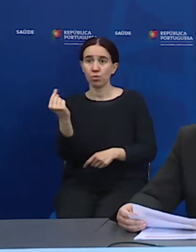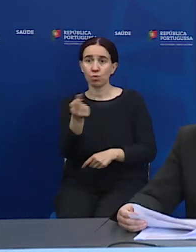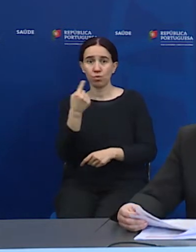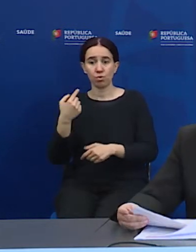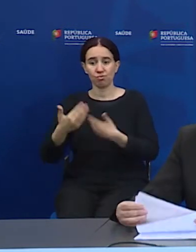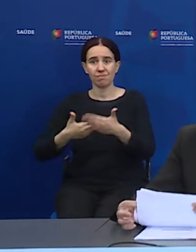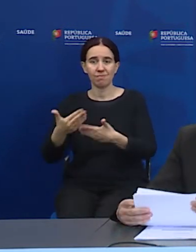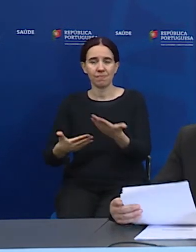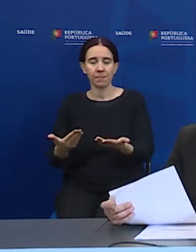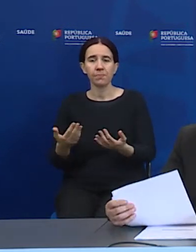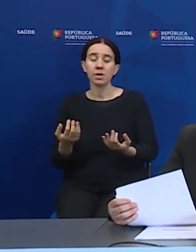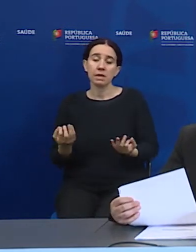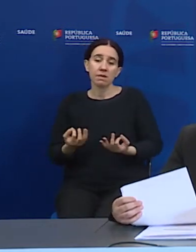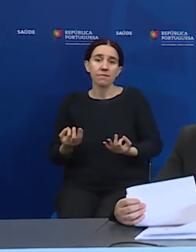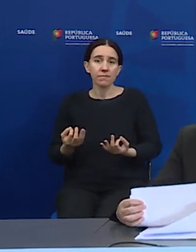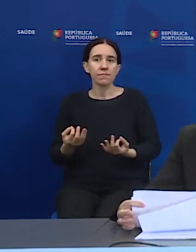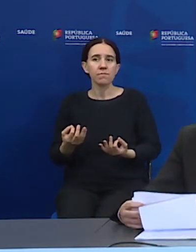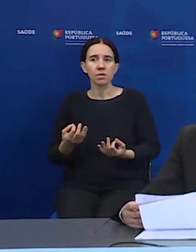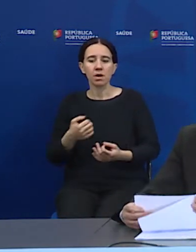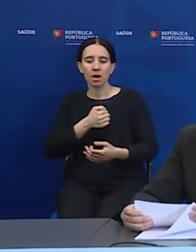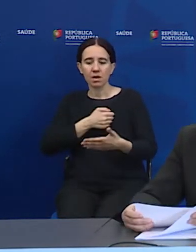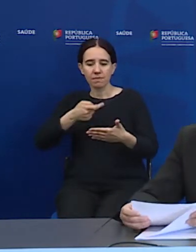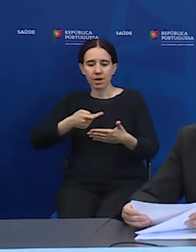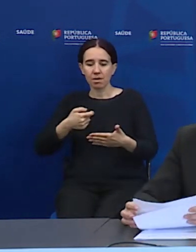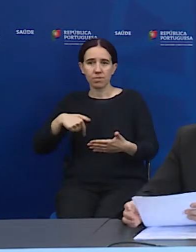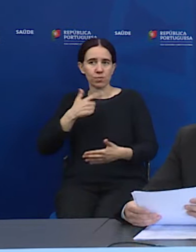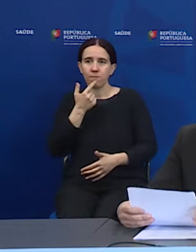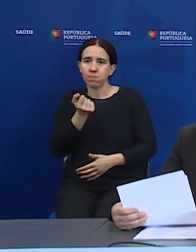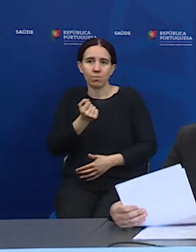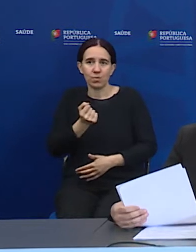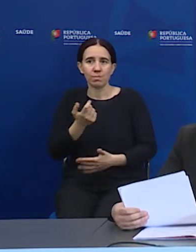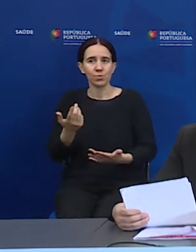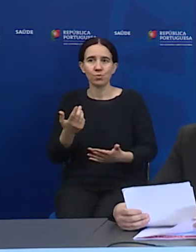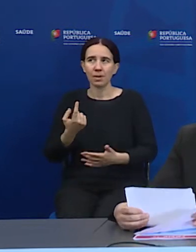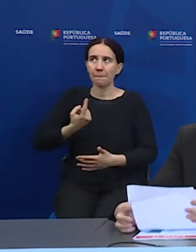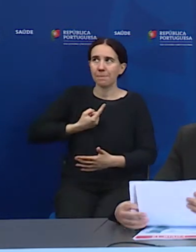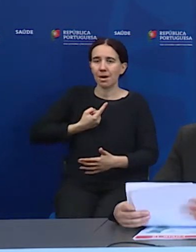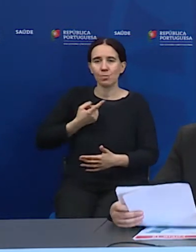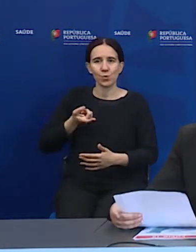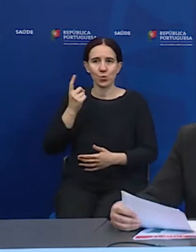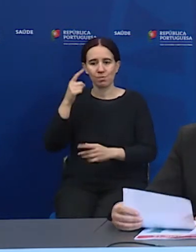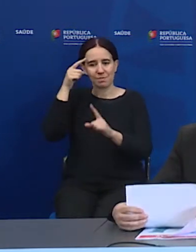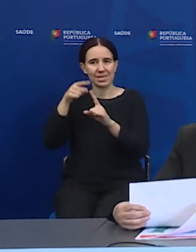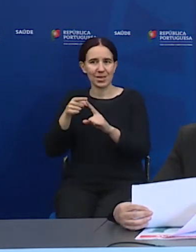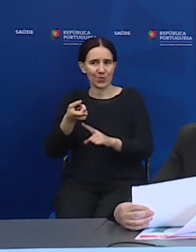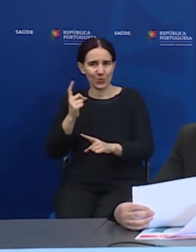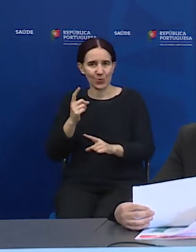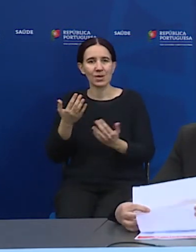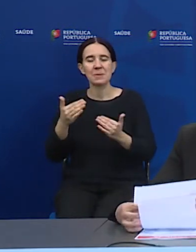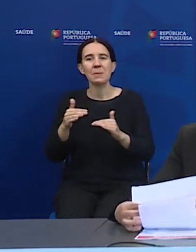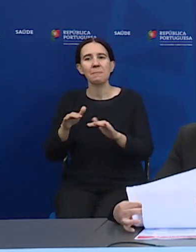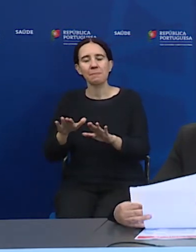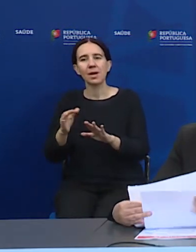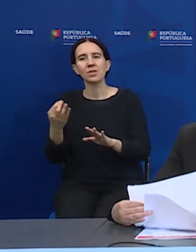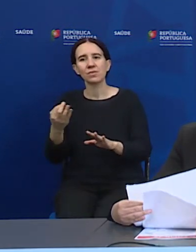atravessamos e que não podemos estar em casa porque não é essa a sua a sua obrigação e a sua missão mas